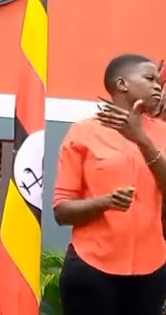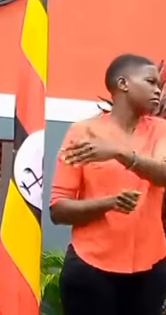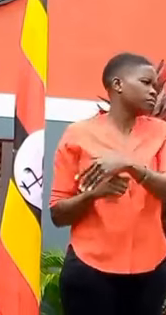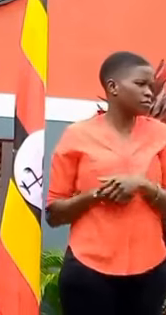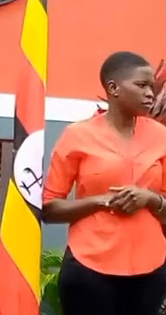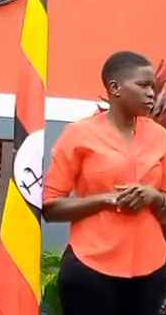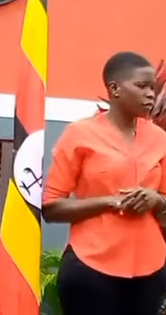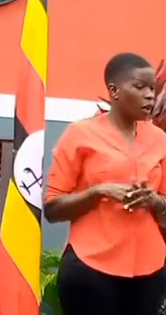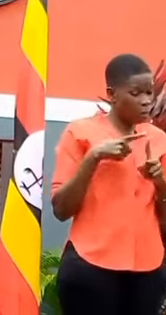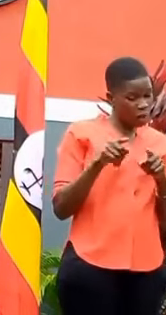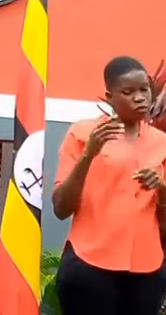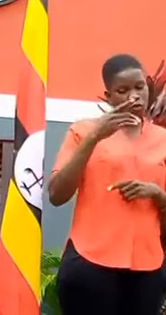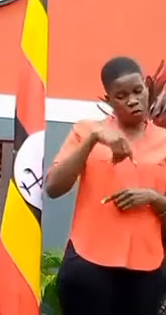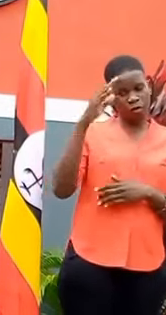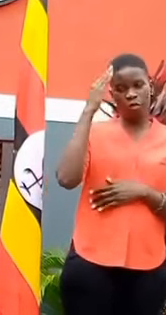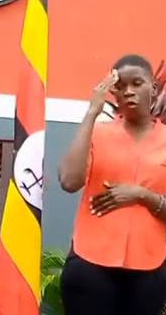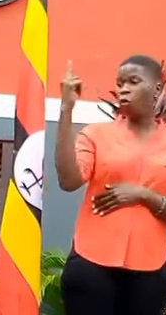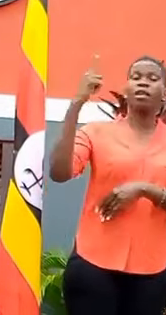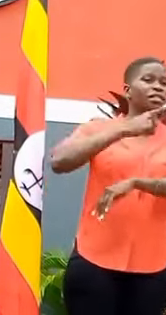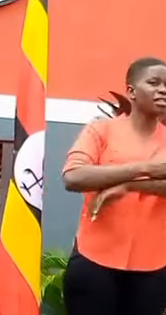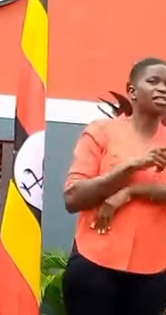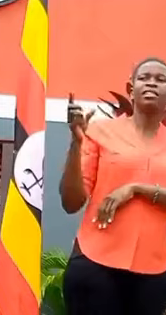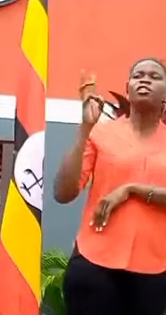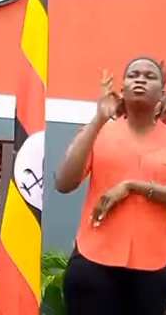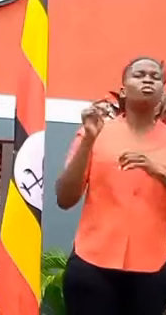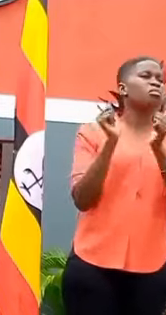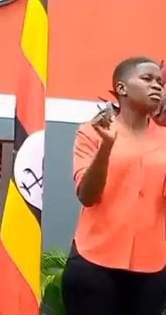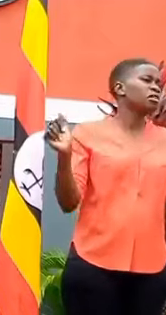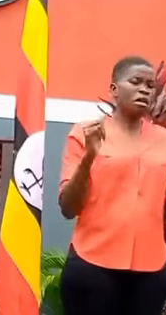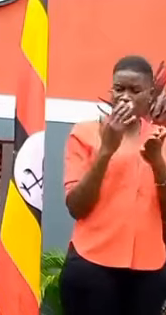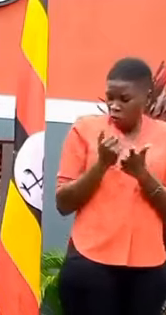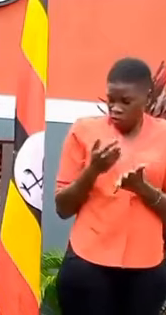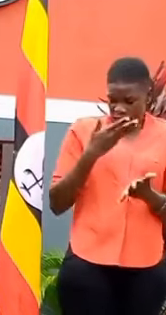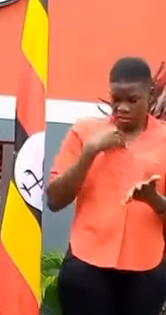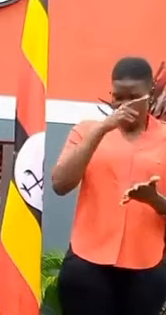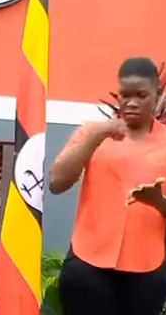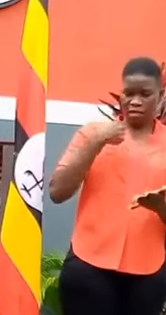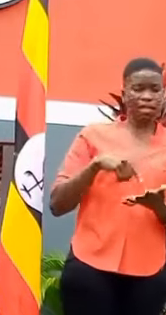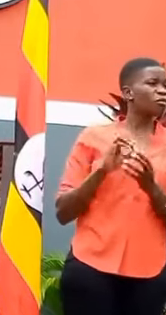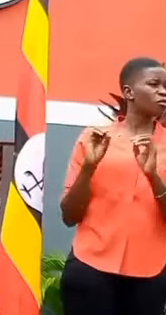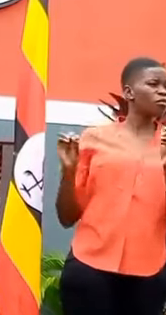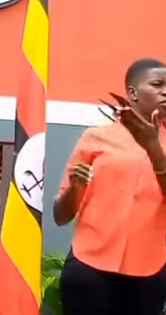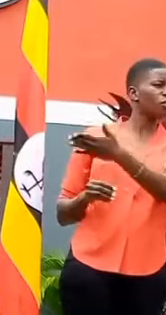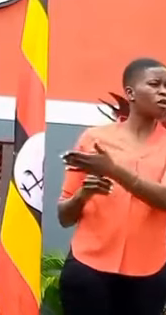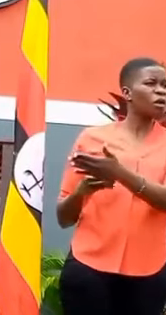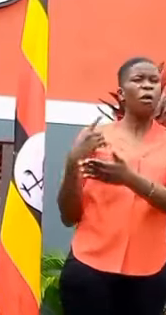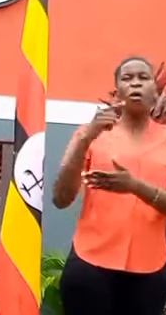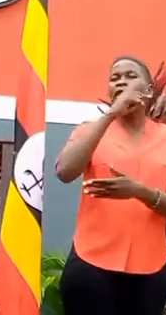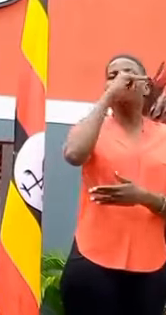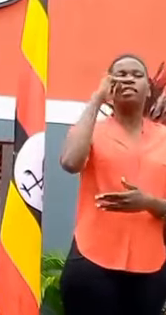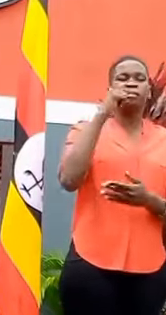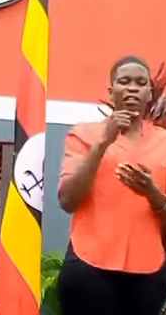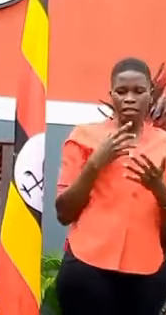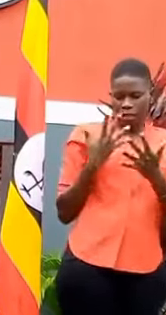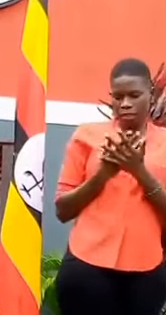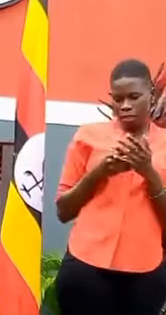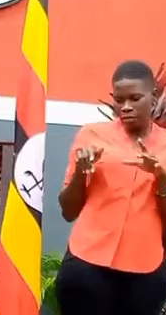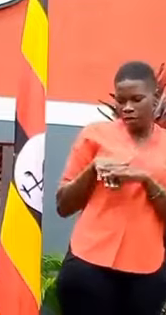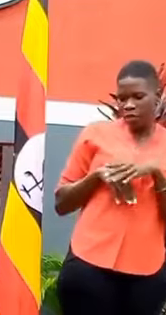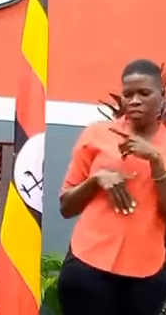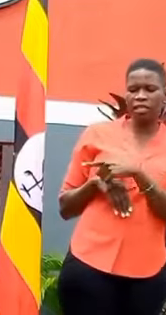era tumanyi nti one day bajja kuvayo kuba tebalina musango. Museveni kyakola kusiba abantu baffe just kutulaga nti asobola